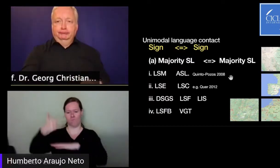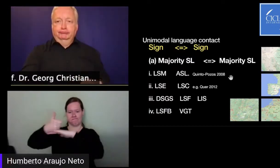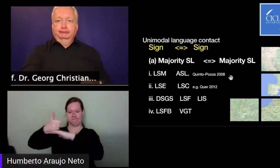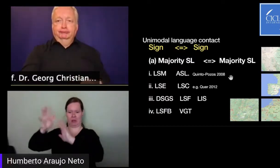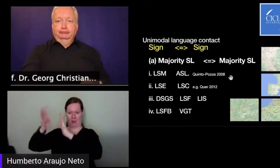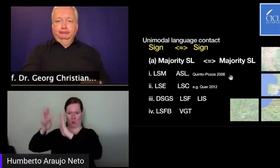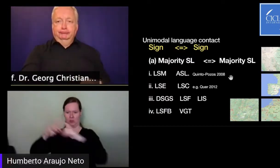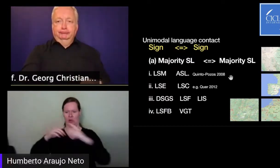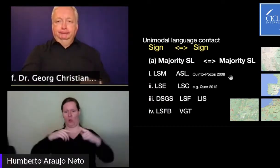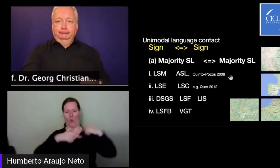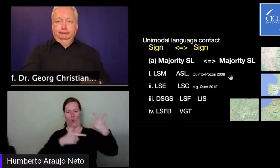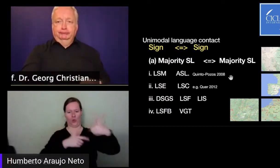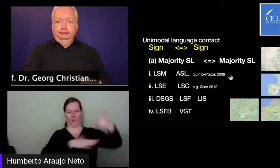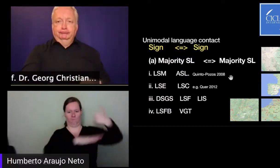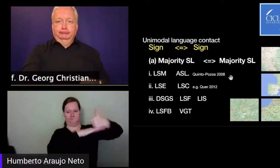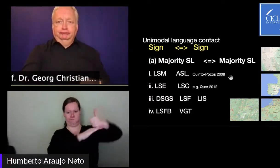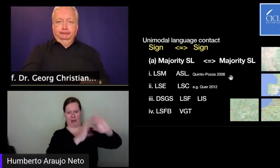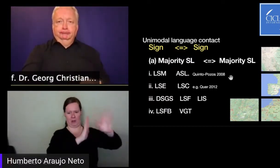complexo.